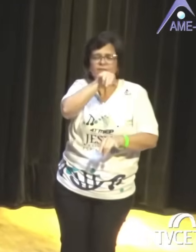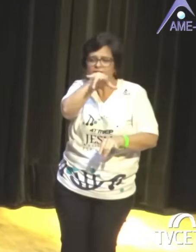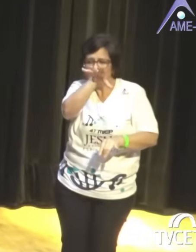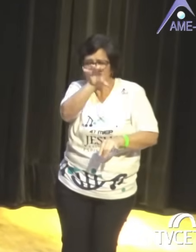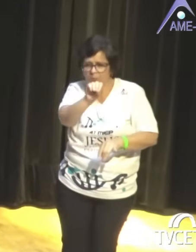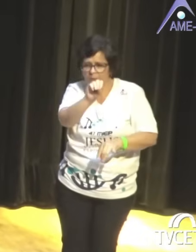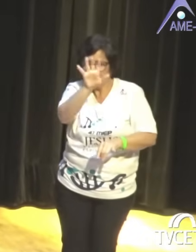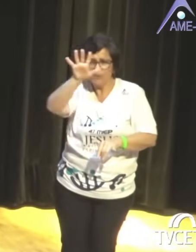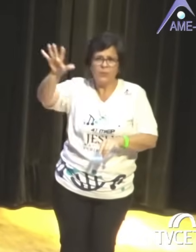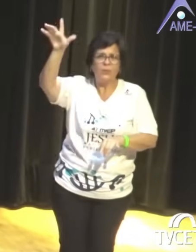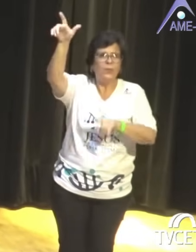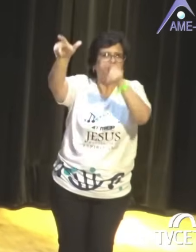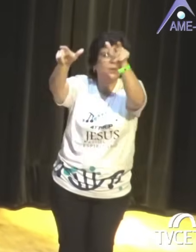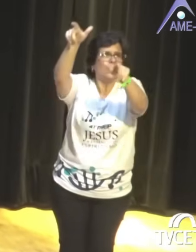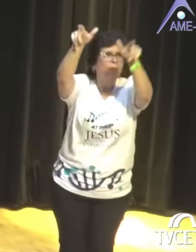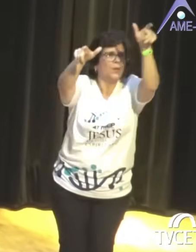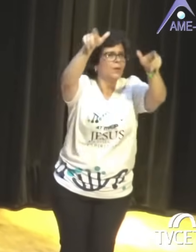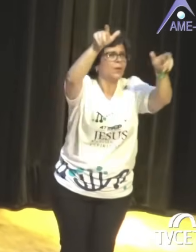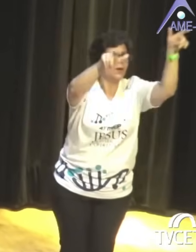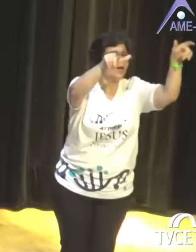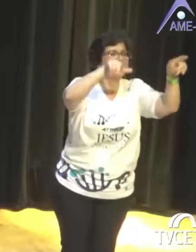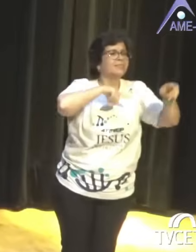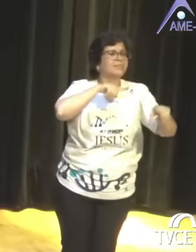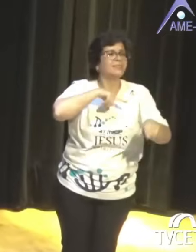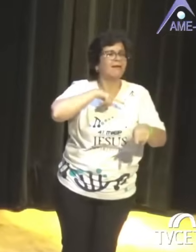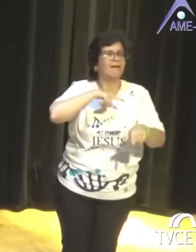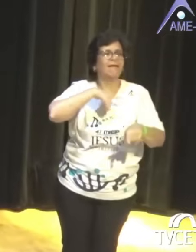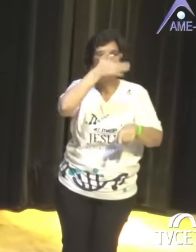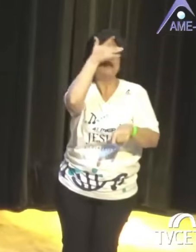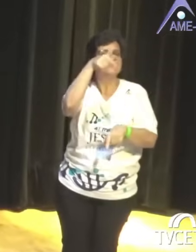que cada homem tem sete